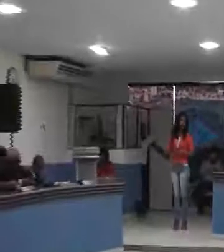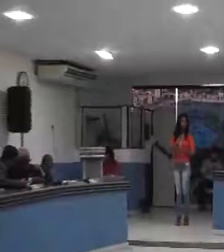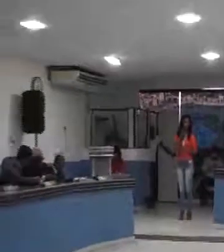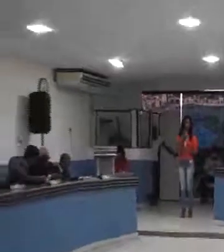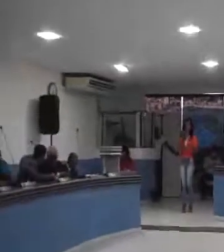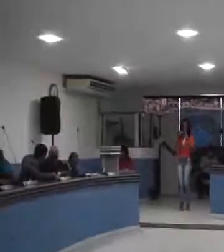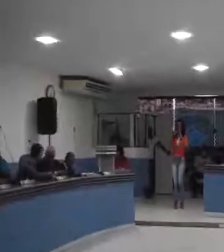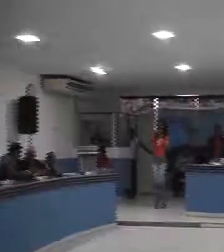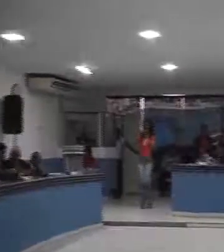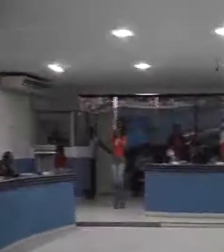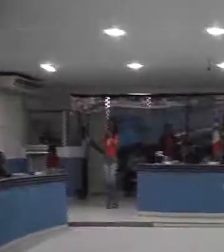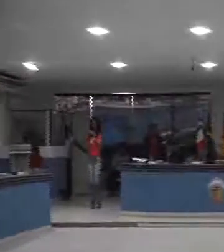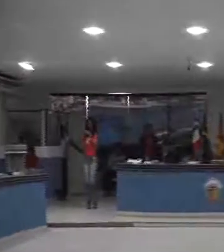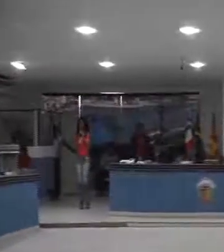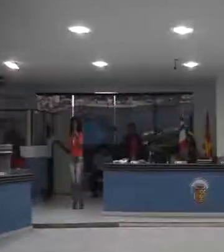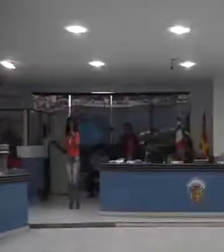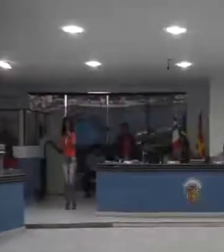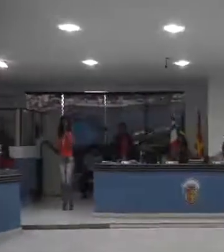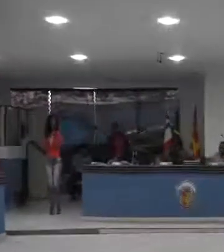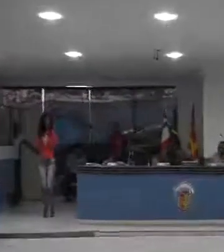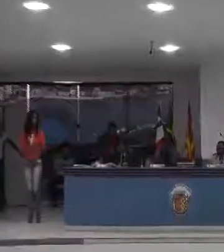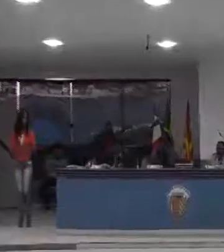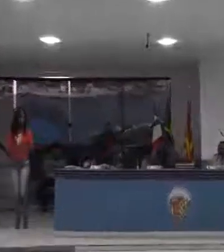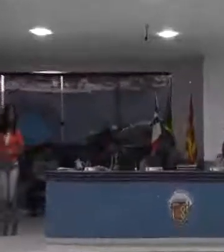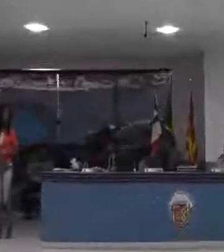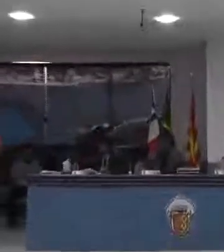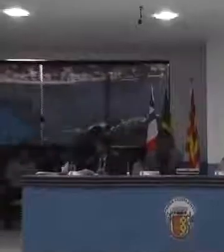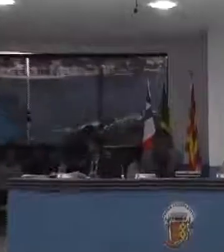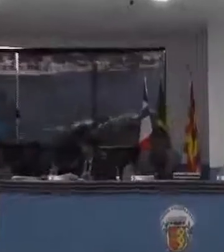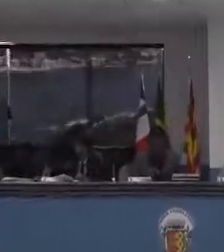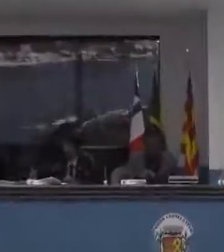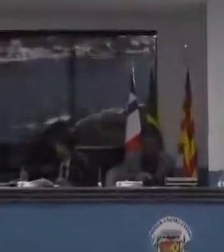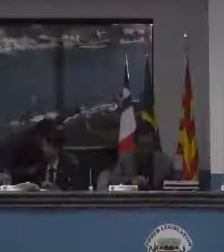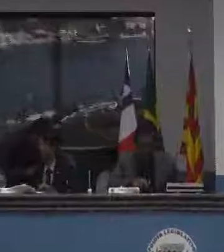encaminhadas para os seus devidos destinos.